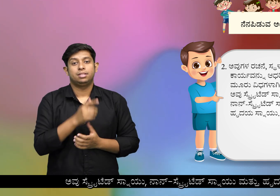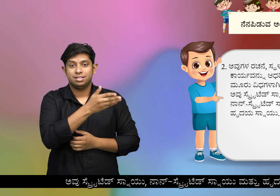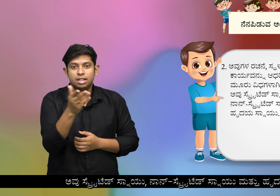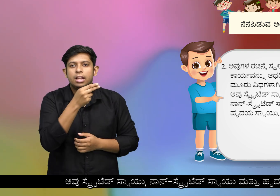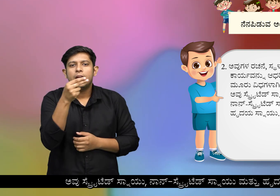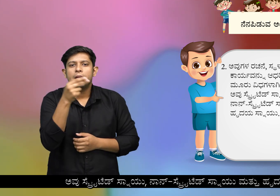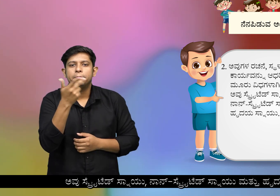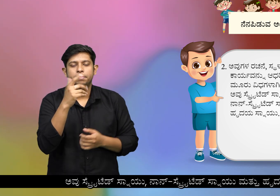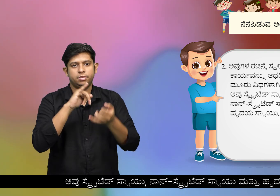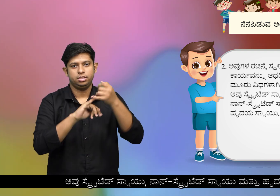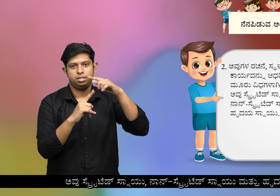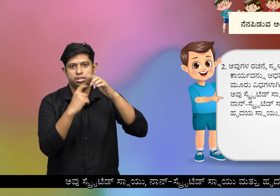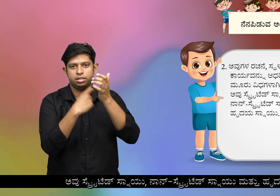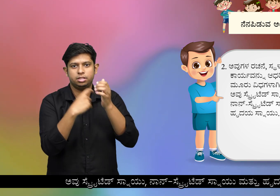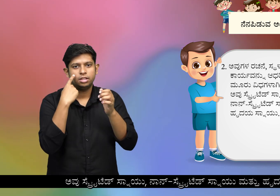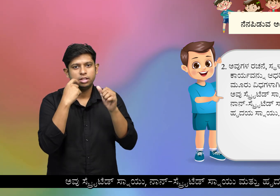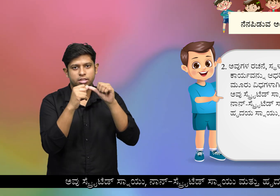ಸ್ನಾಯು ಮತ್ತು ಹೃದಯ ಸ್ನಾಯು.